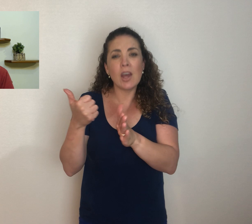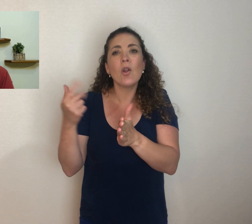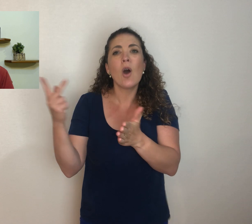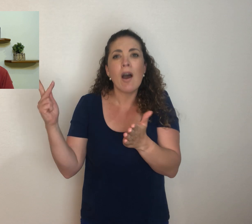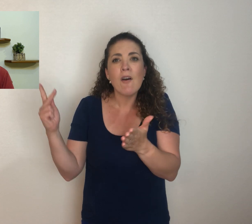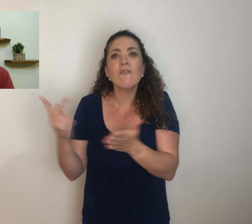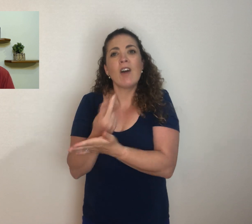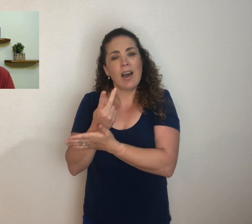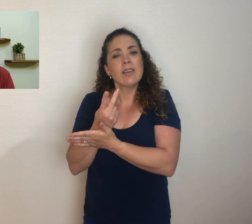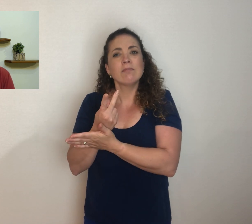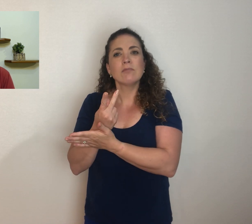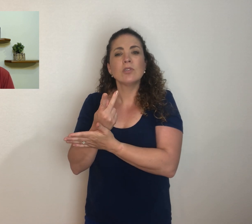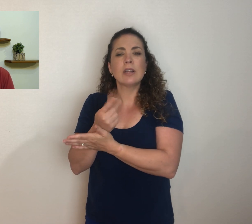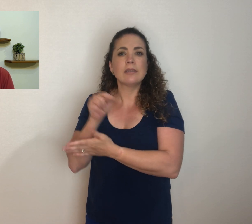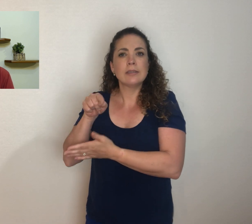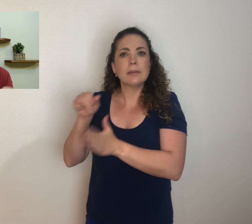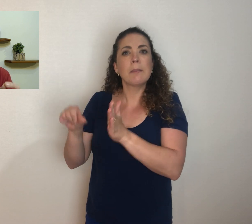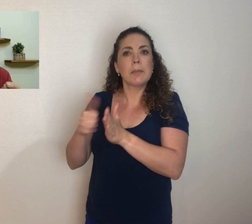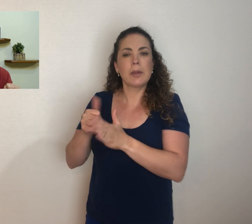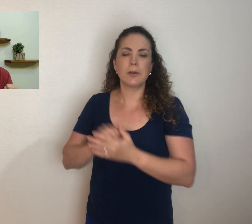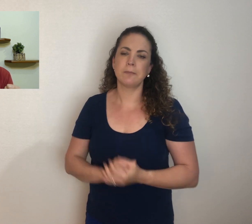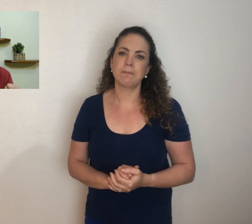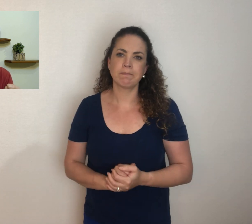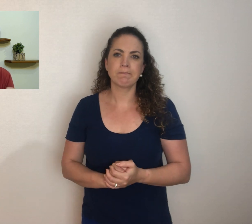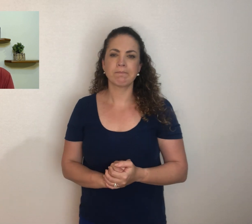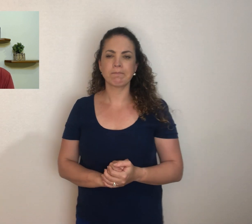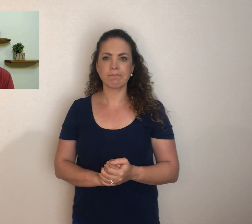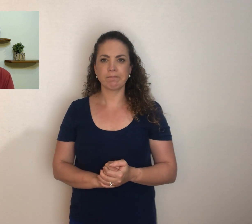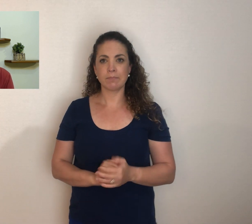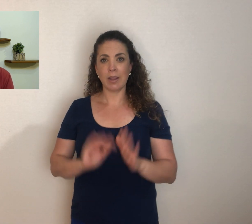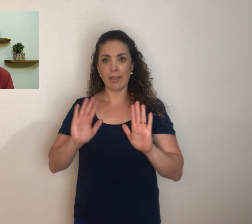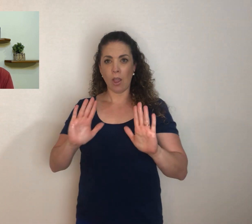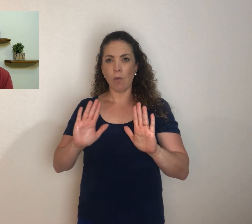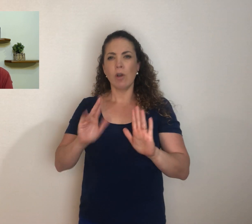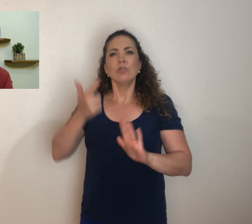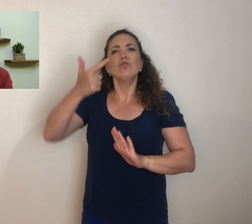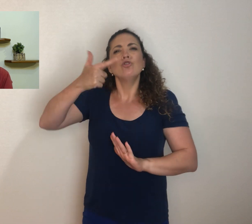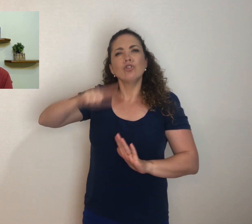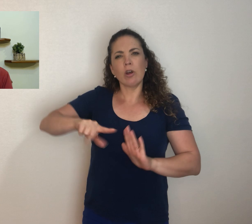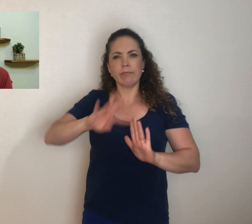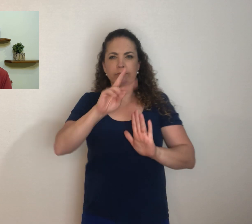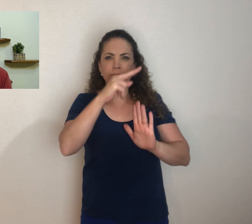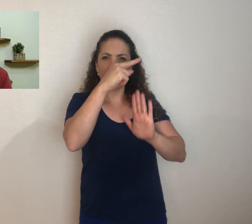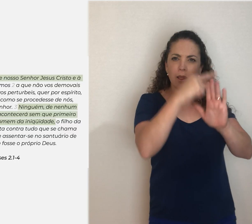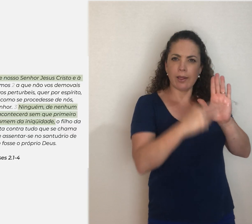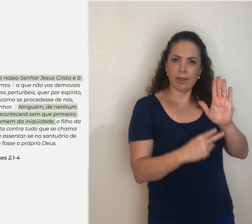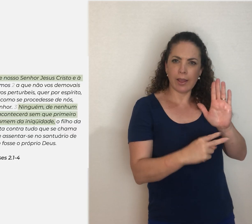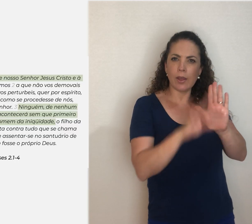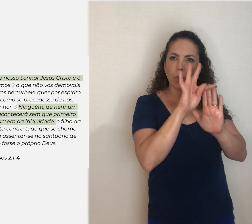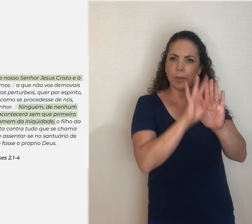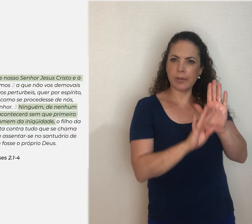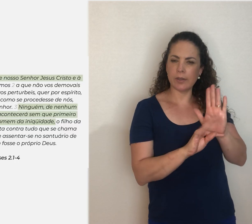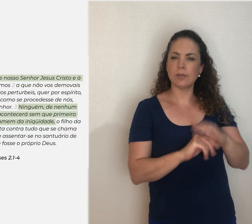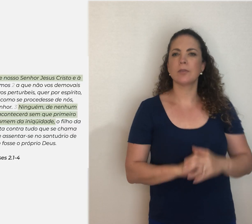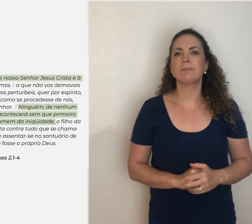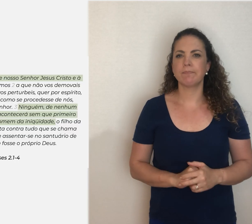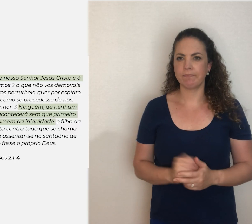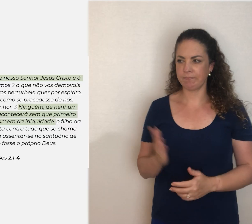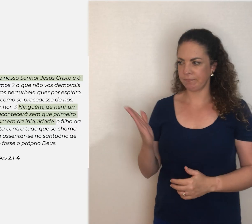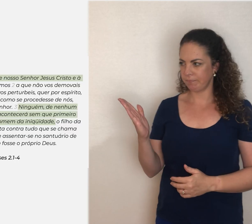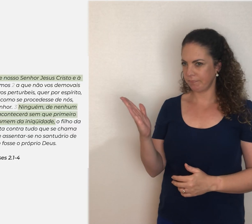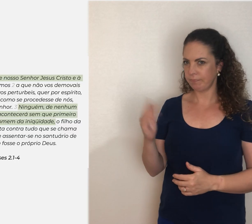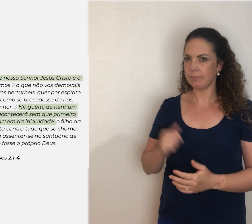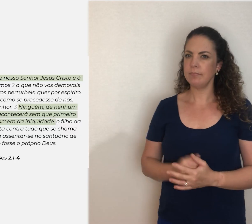específicos. Então, vamos revendo o texto? No começo do texto, Paulo anuncia qual é o assunto que ele vai falar no texto. Diz